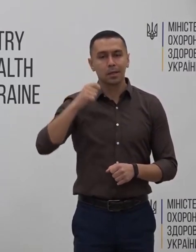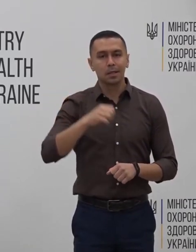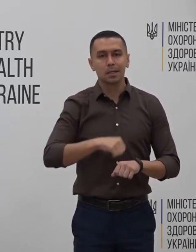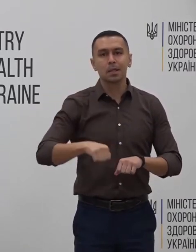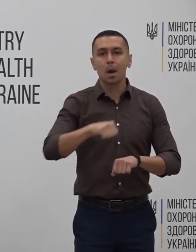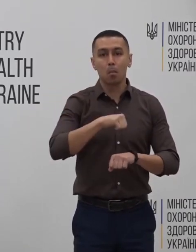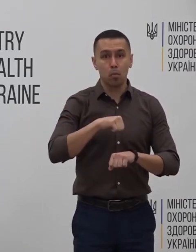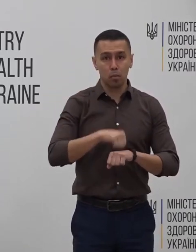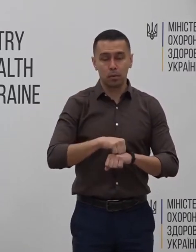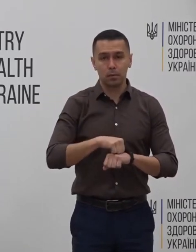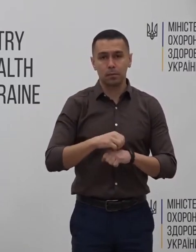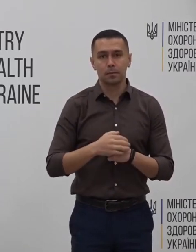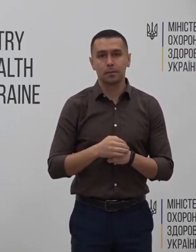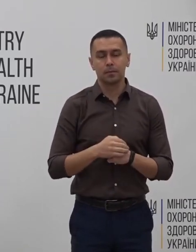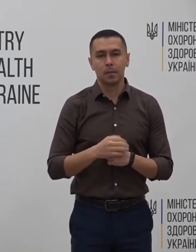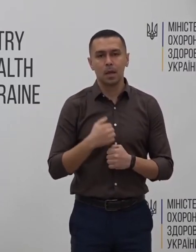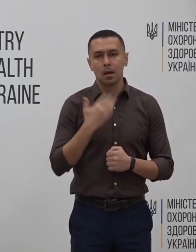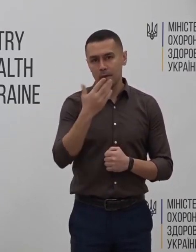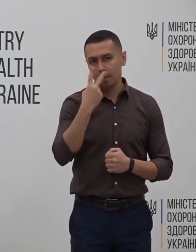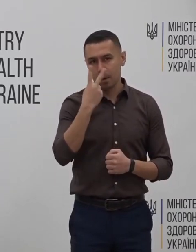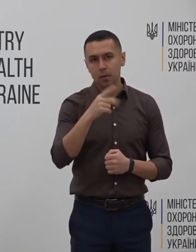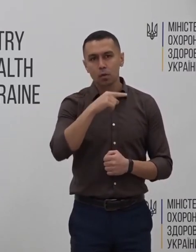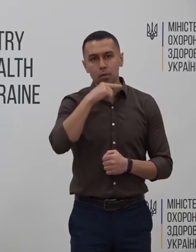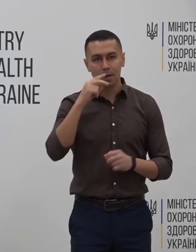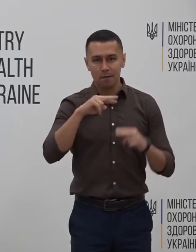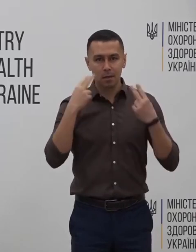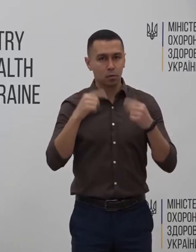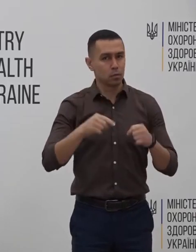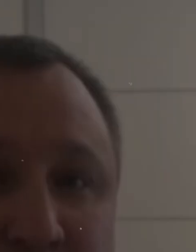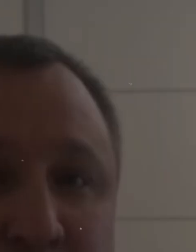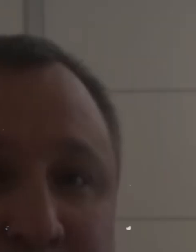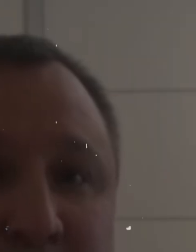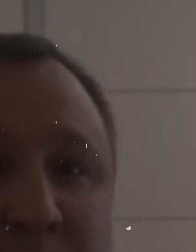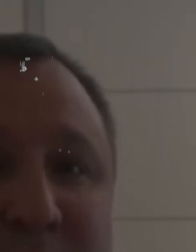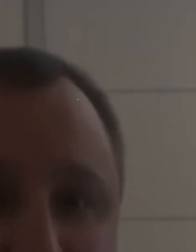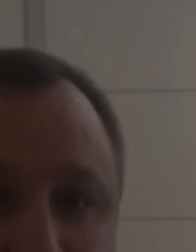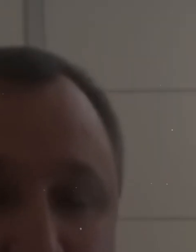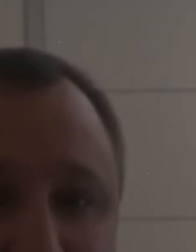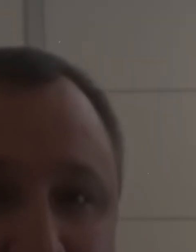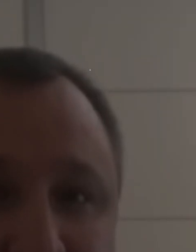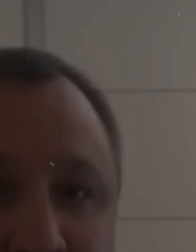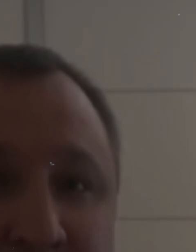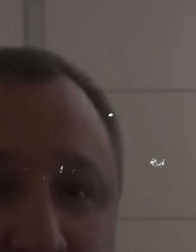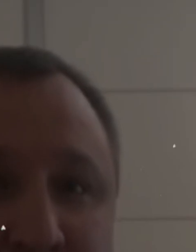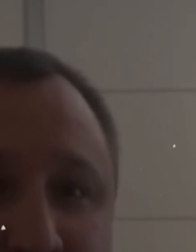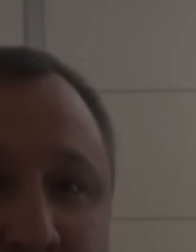Сінгапур. Ну, як ви бачите, Російської Федерації тут немає.